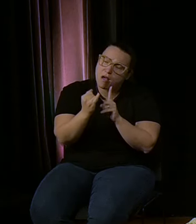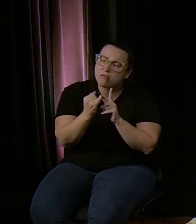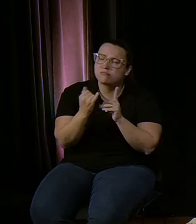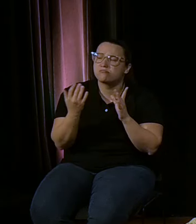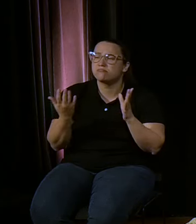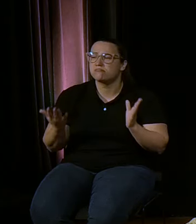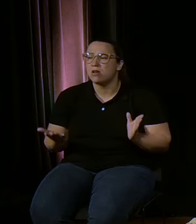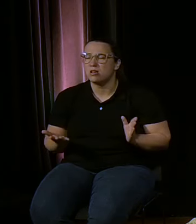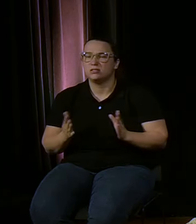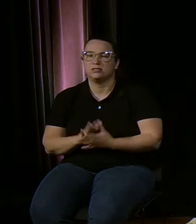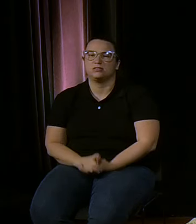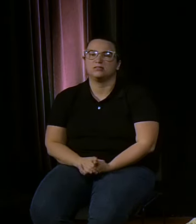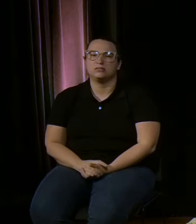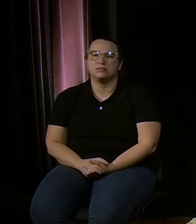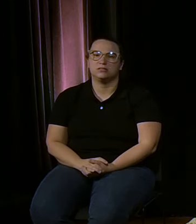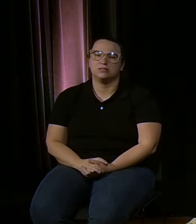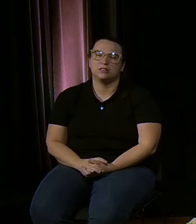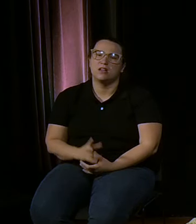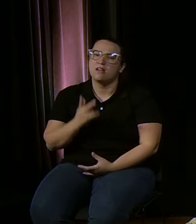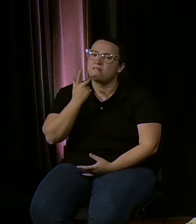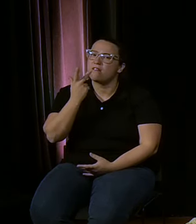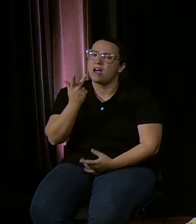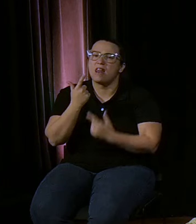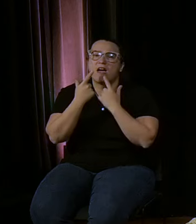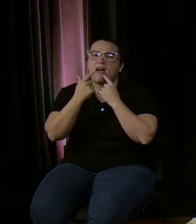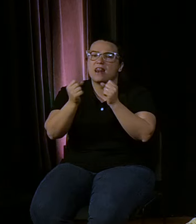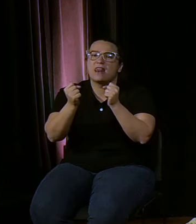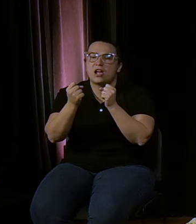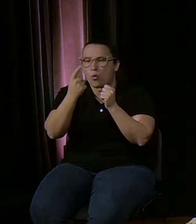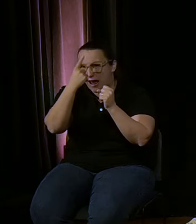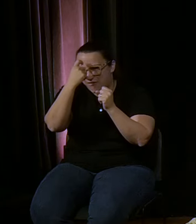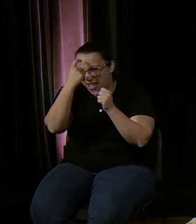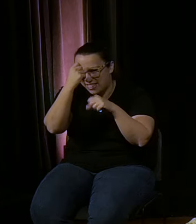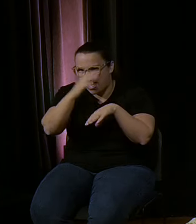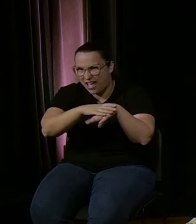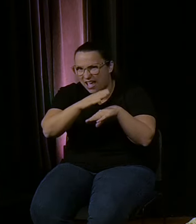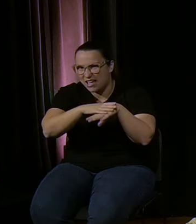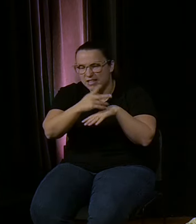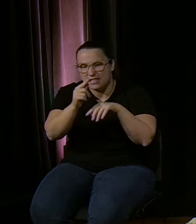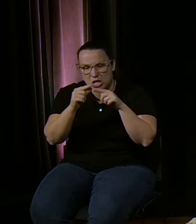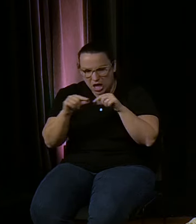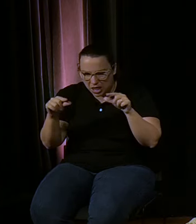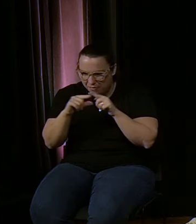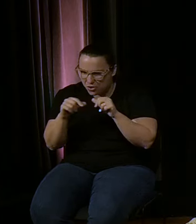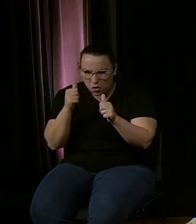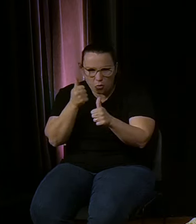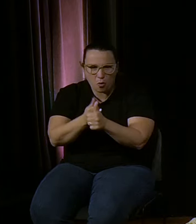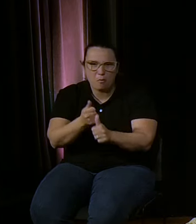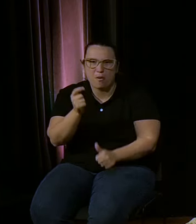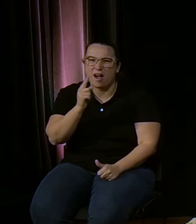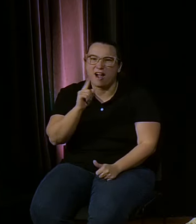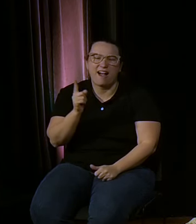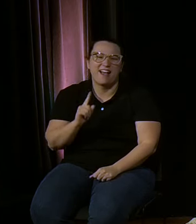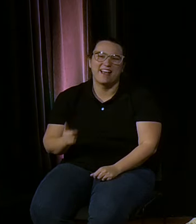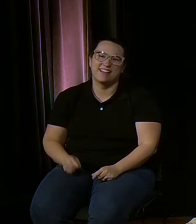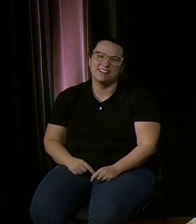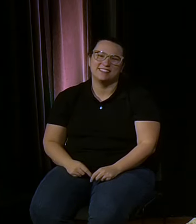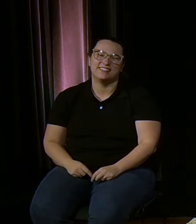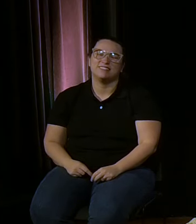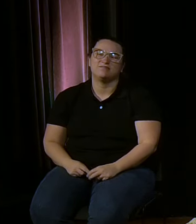colocadas, eles falam uma língua inventada, de uma legenda que não consegue acompanhar